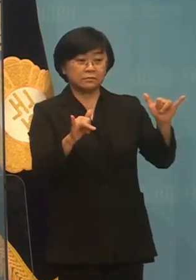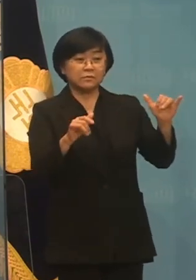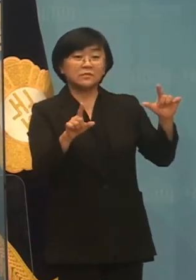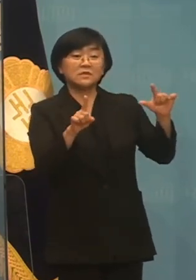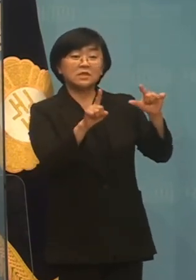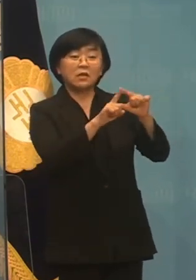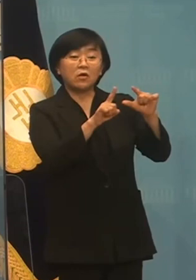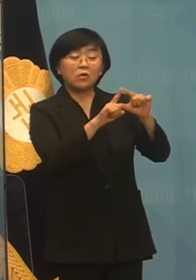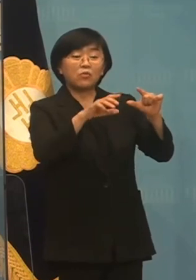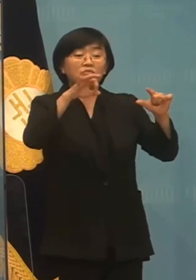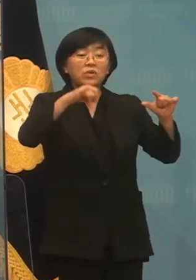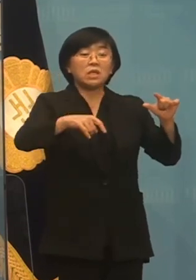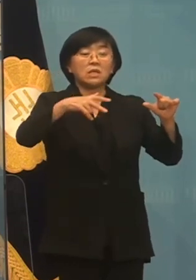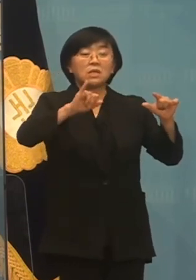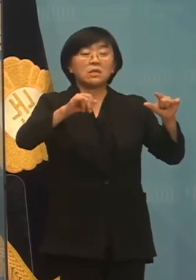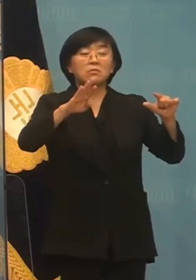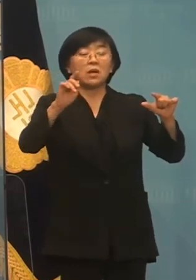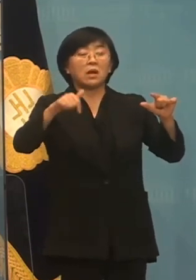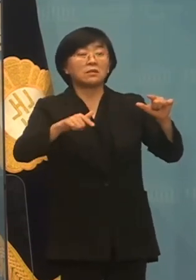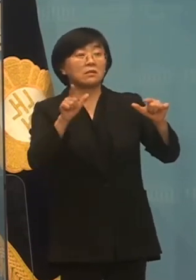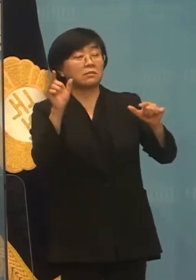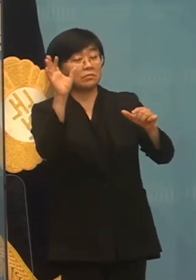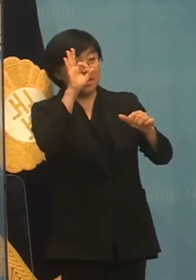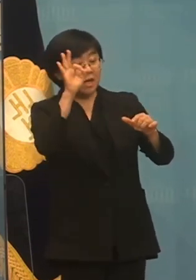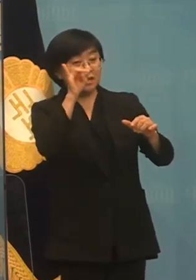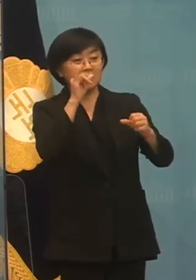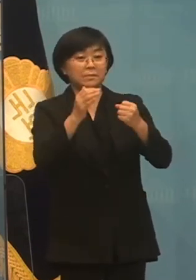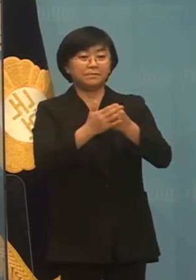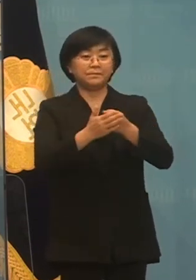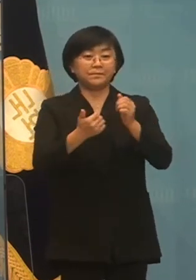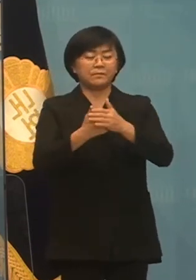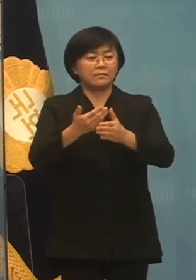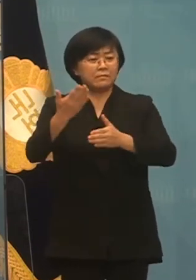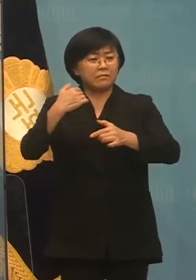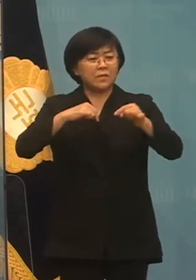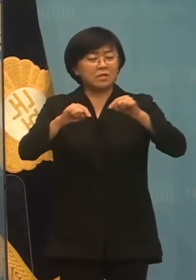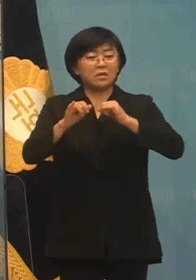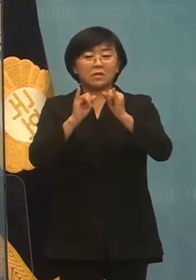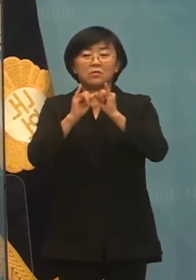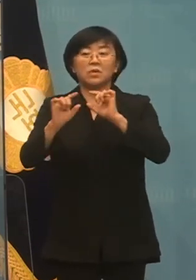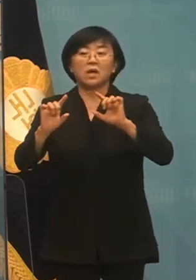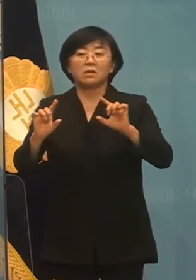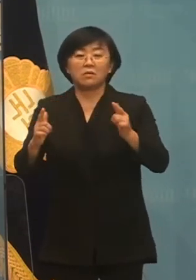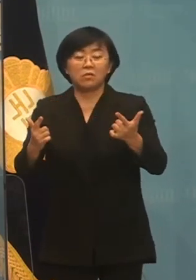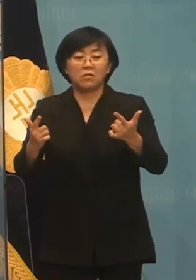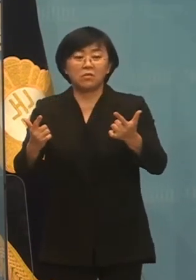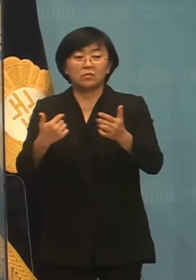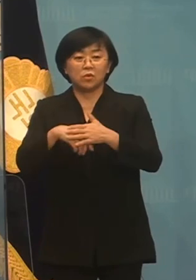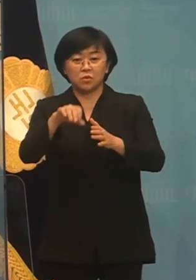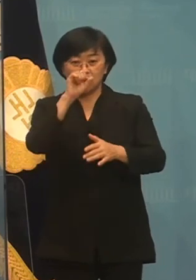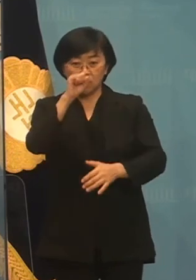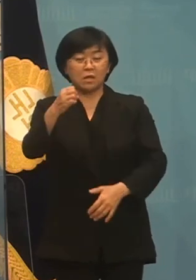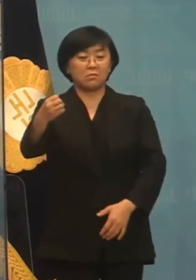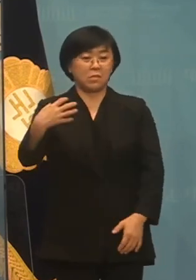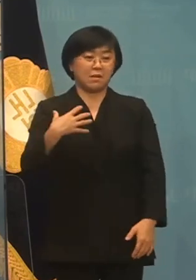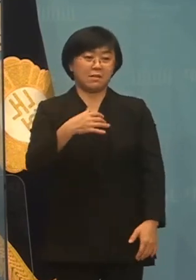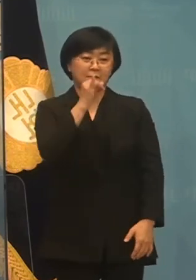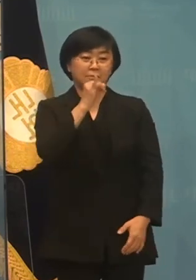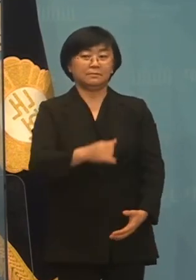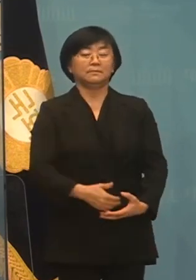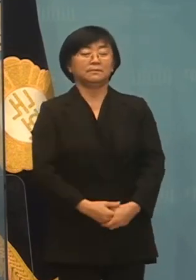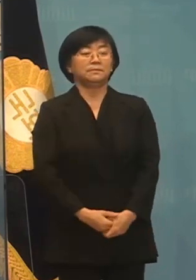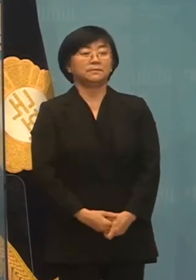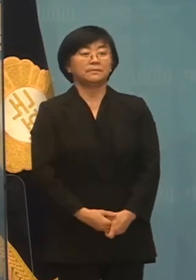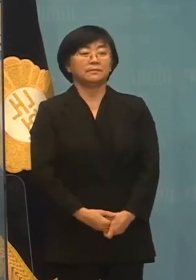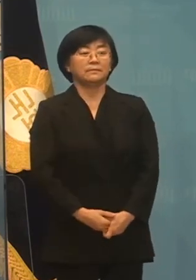키워드를 위키백과에서 찾아보고 오셨다고 하더라고요. 근데 이제 전혀 정치적인 인터뷰가 아니어서 또 좋았다라는 후기를